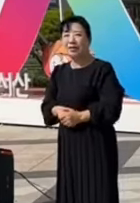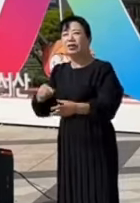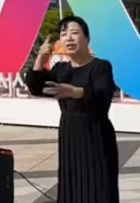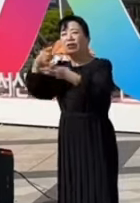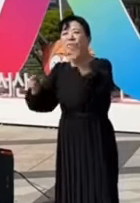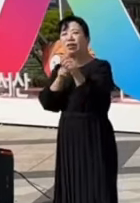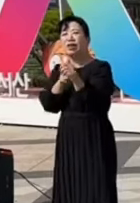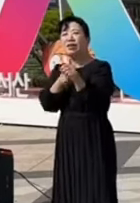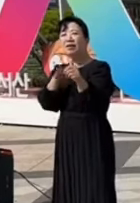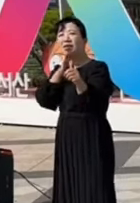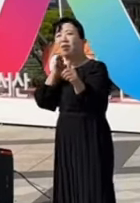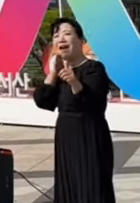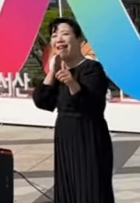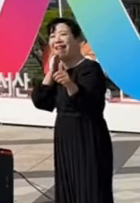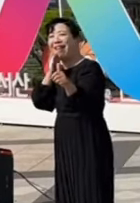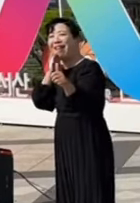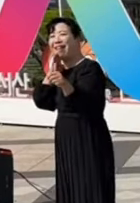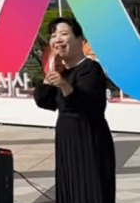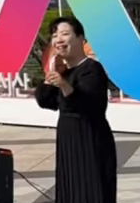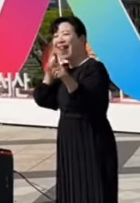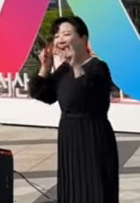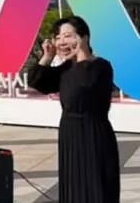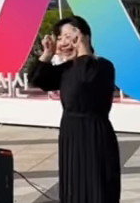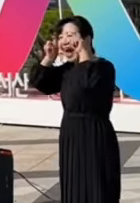윤석열은 정말 양아치입니다. 양아치.